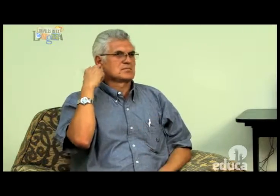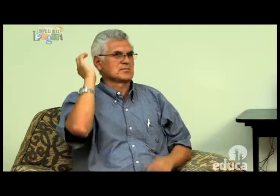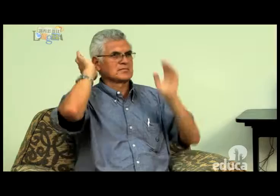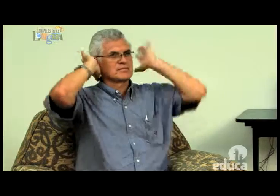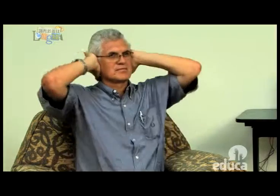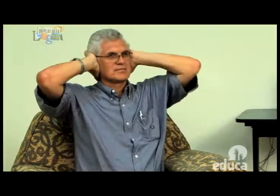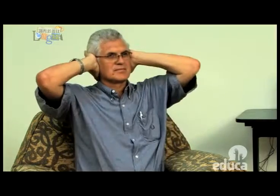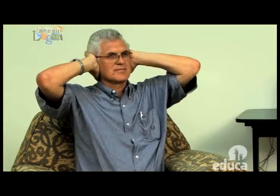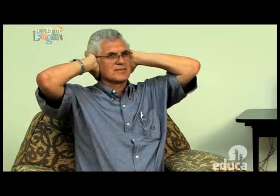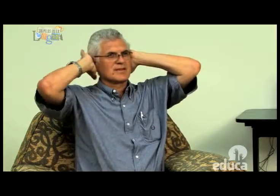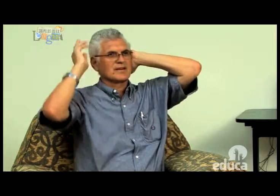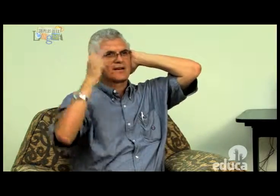visual.